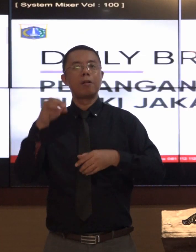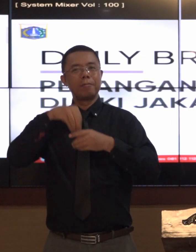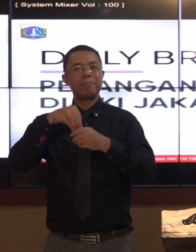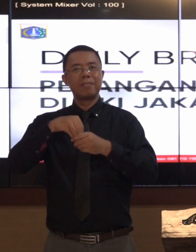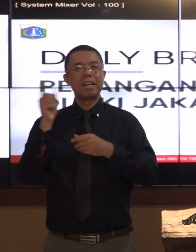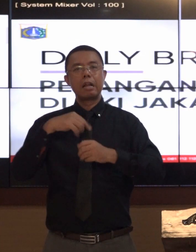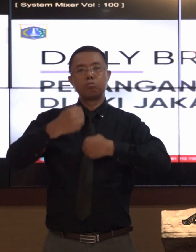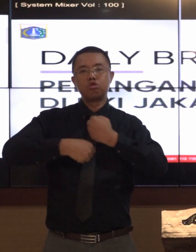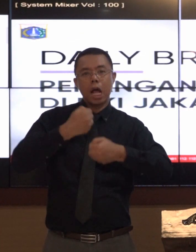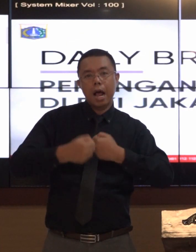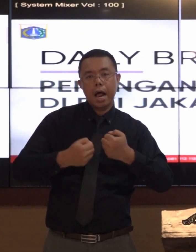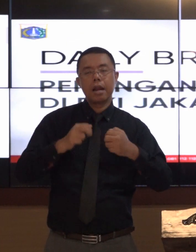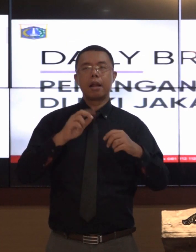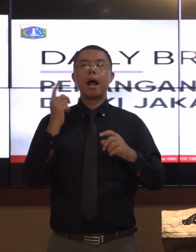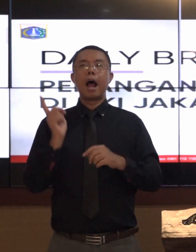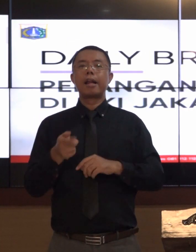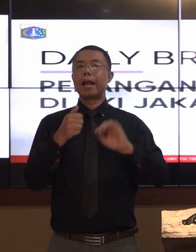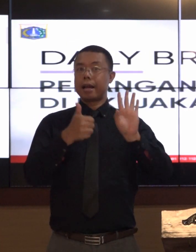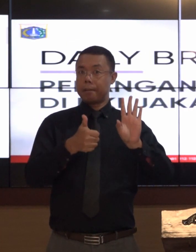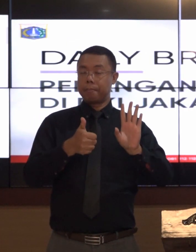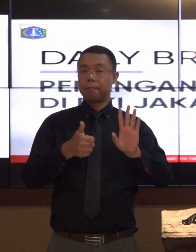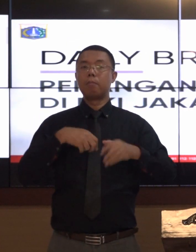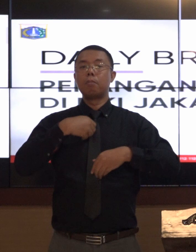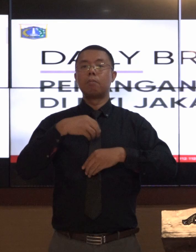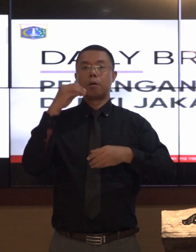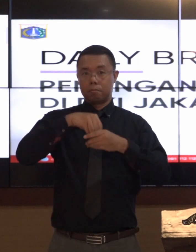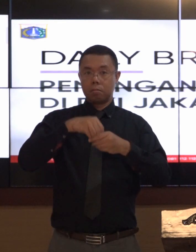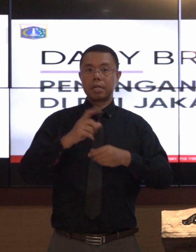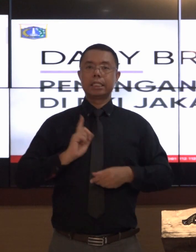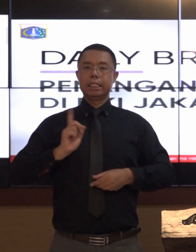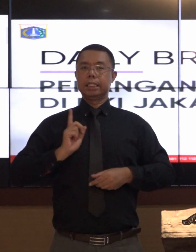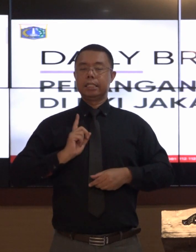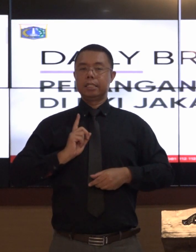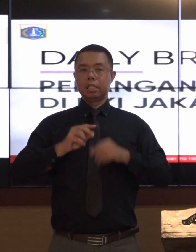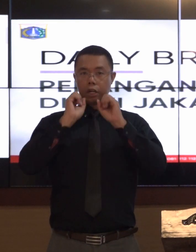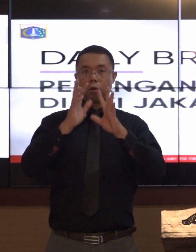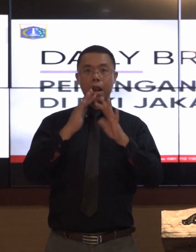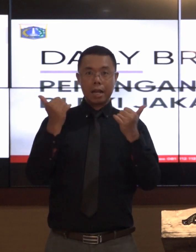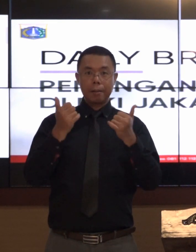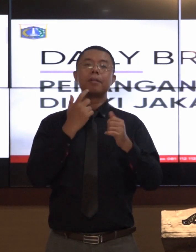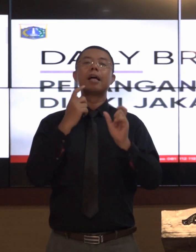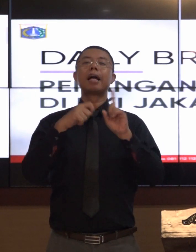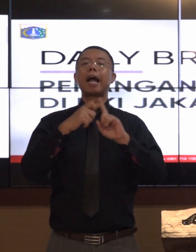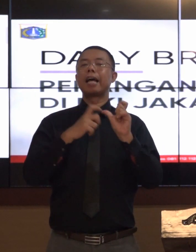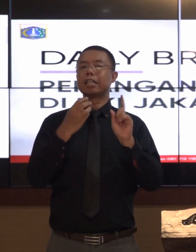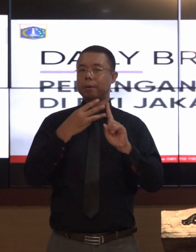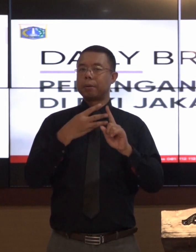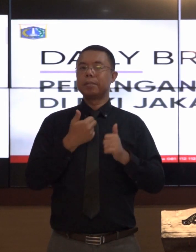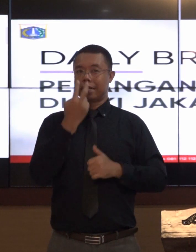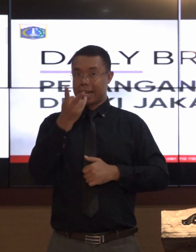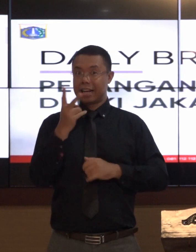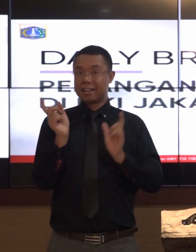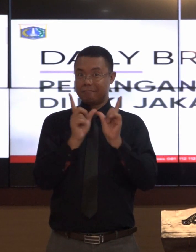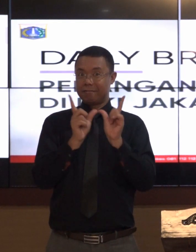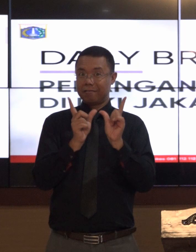perusahaan atau kelompok serta ada enam donatur perseorangan informasi lengkap seputar ksgp dapat diakses melalui